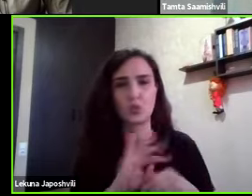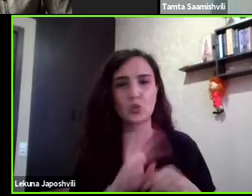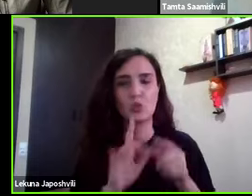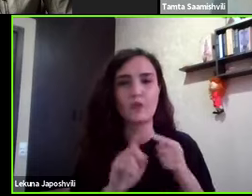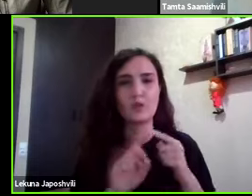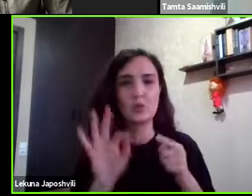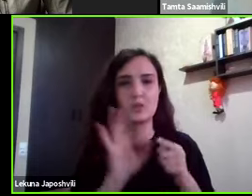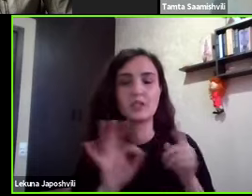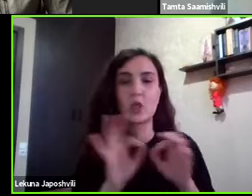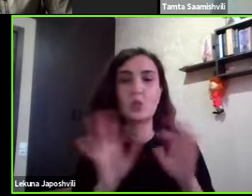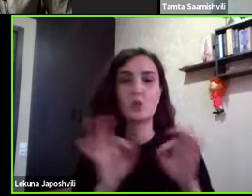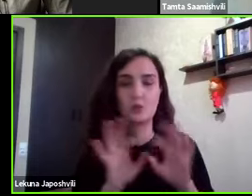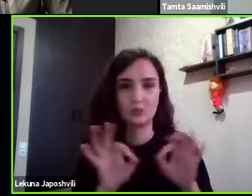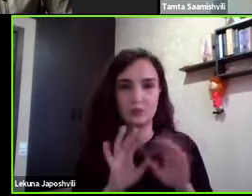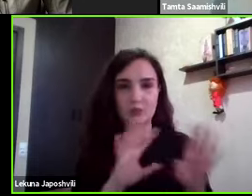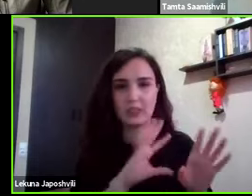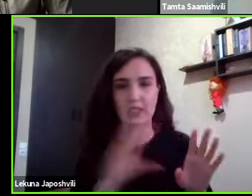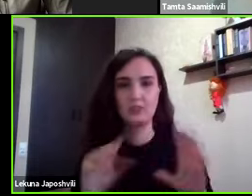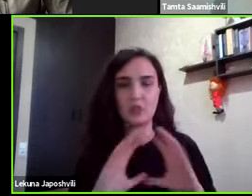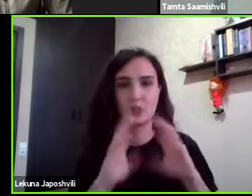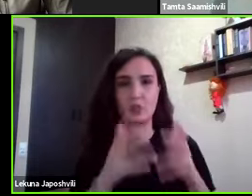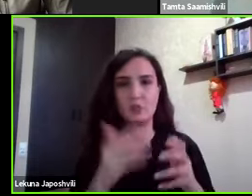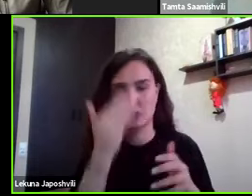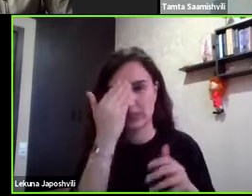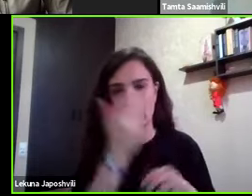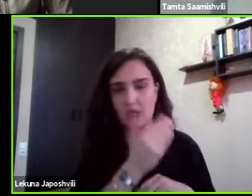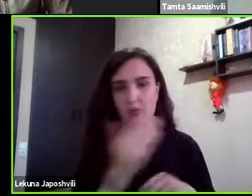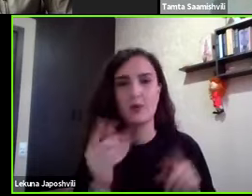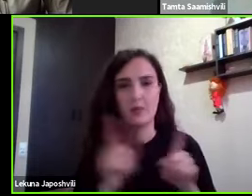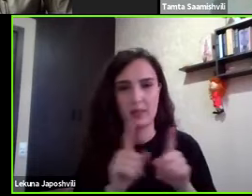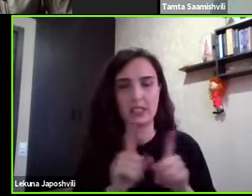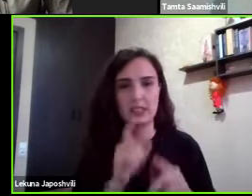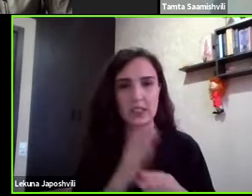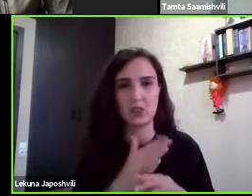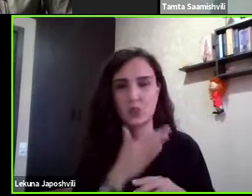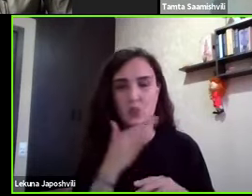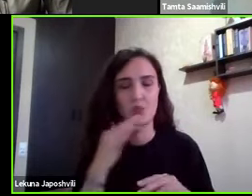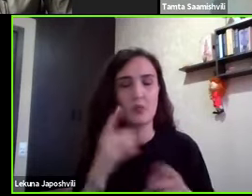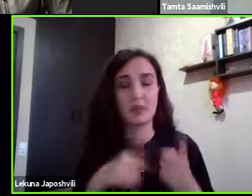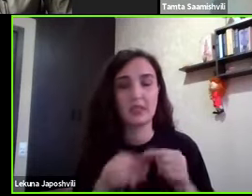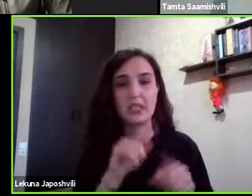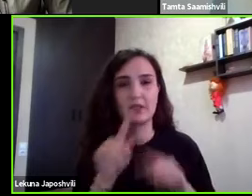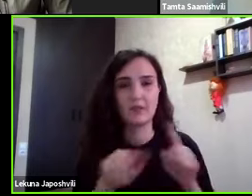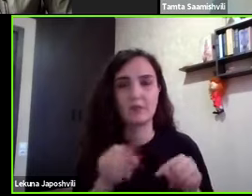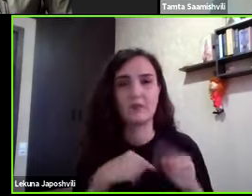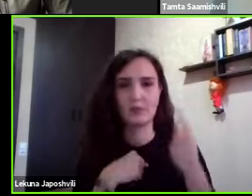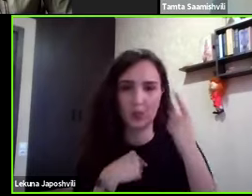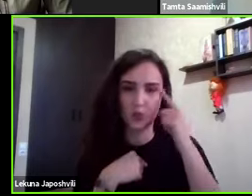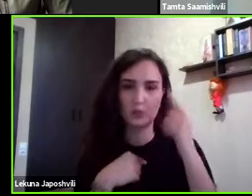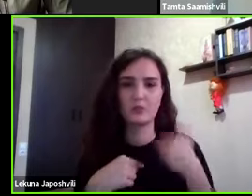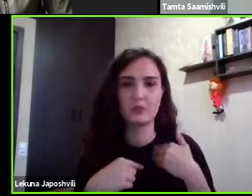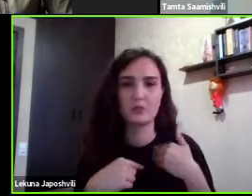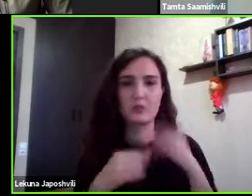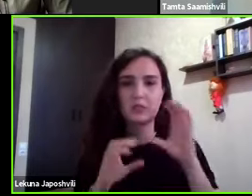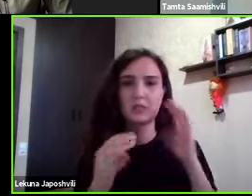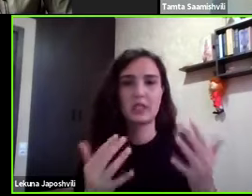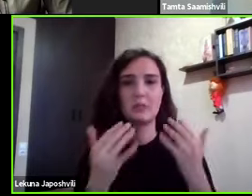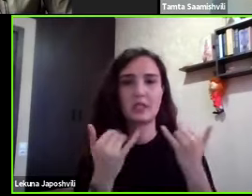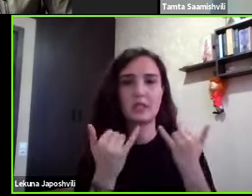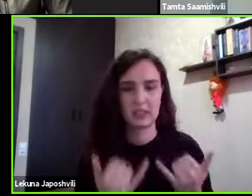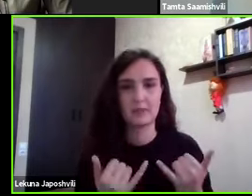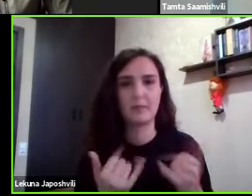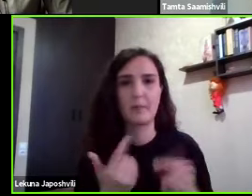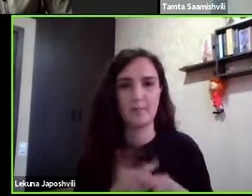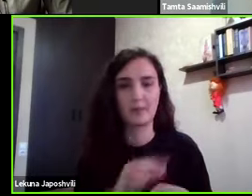კორონავირუსზე ვსაუბრობთ მთელი მსოფლიოს მოსახლეობა მაინც არის უამრავი კითხვა და მე ვფიქრობ რომ ჩვენმა მსმენელმა დღეს